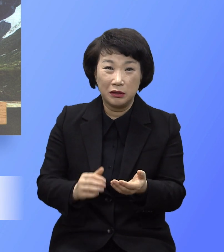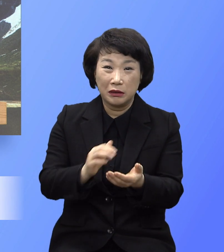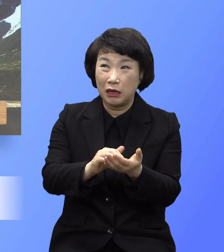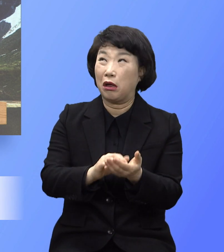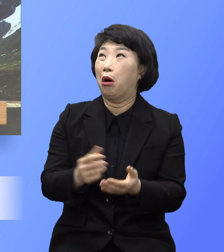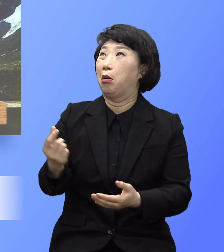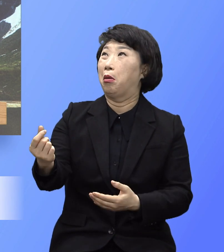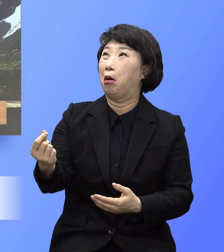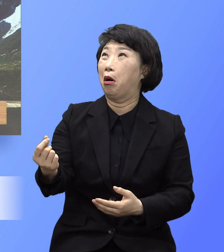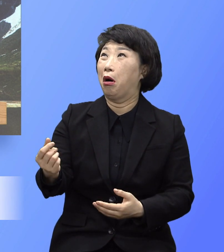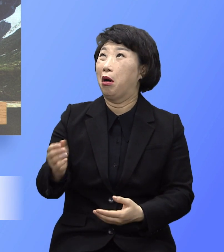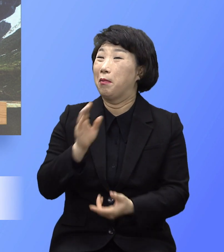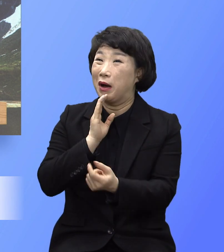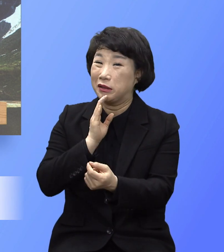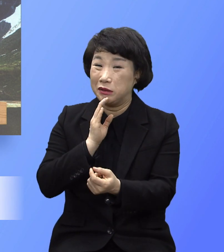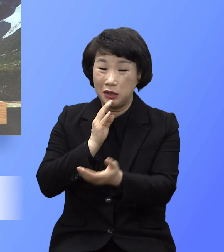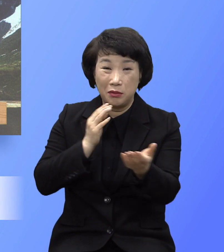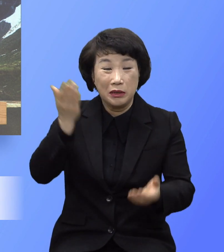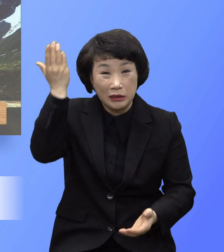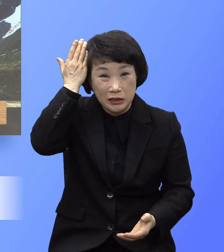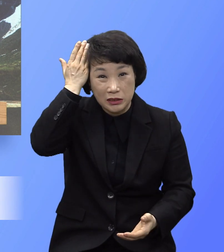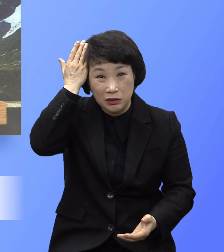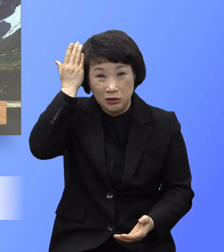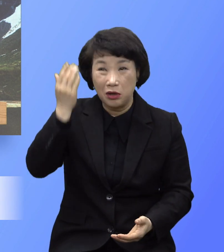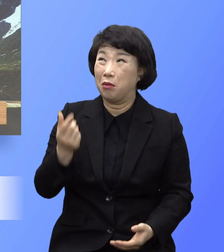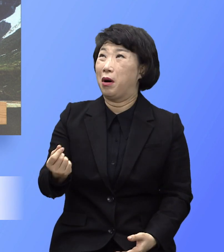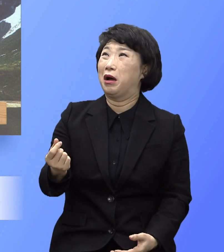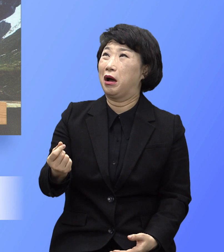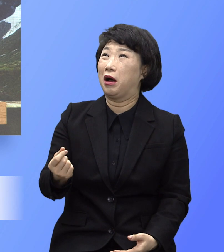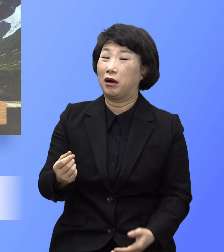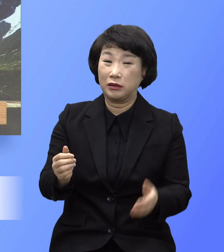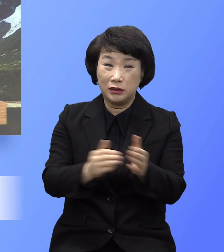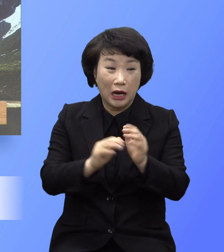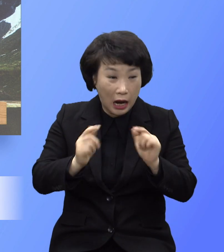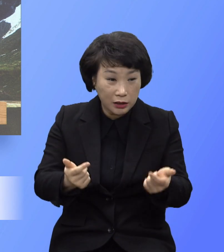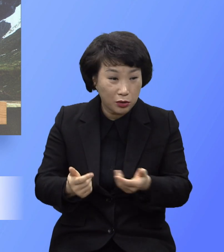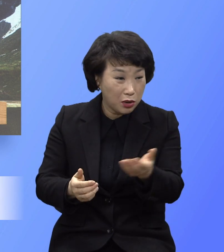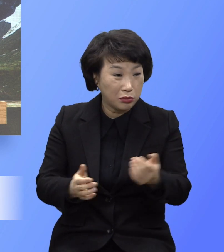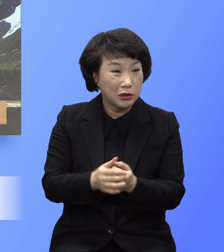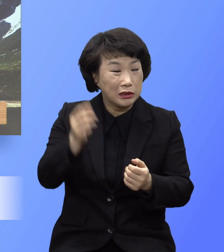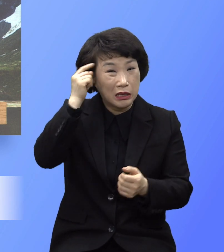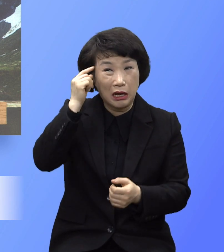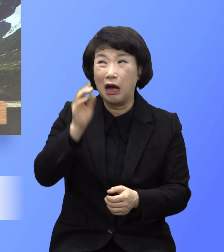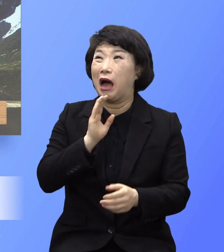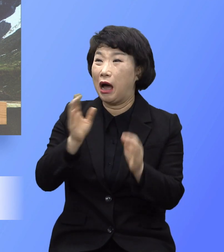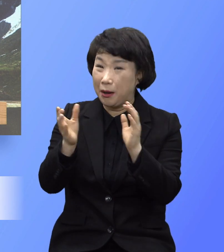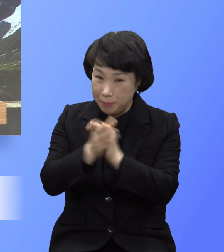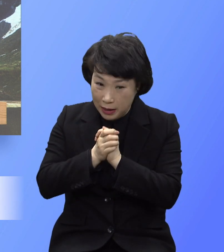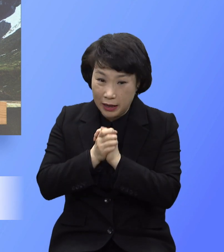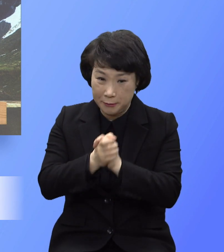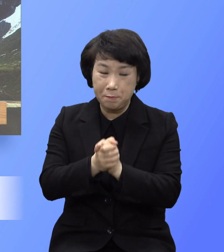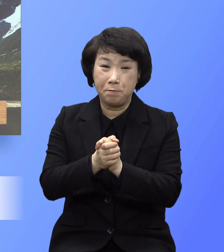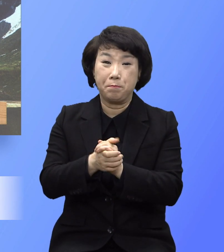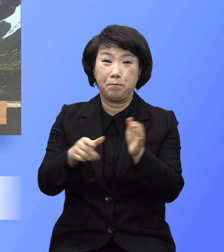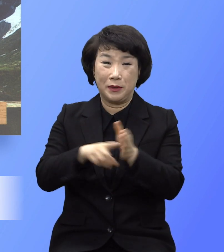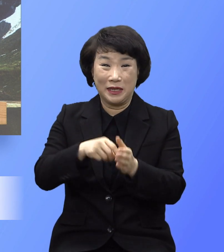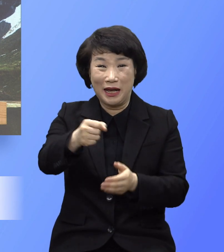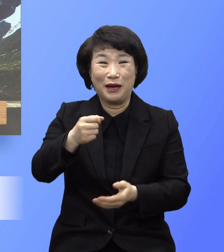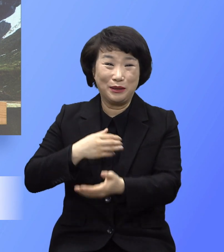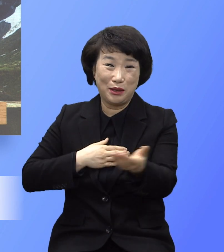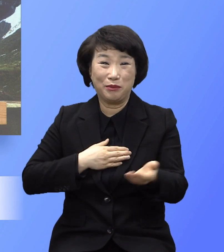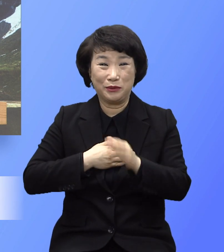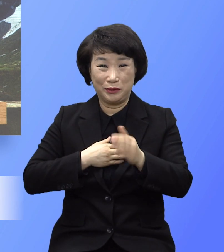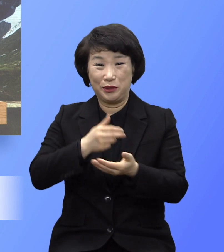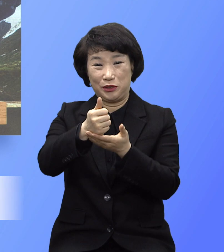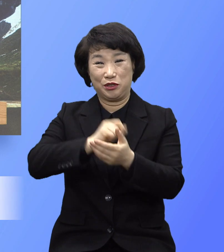계산적으로 그래, 지성적으로 그래가 아니라 의지적으로 아멘 하는 여러분 되기를